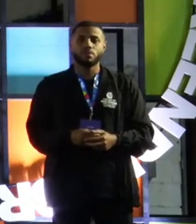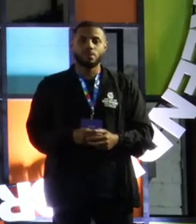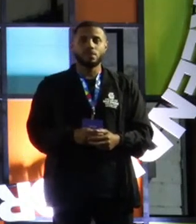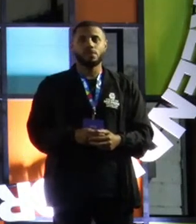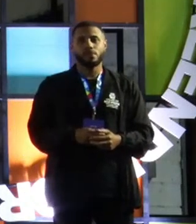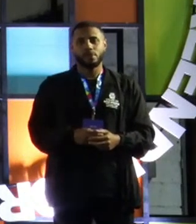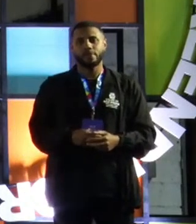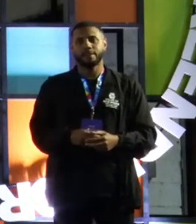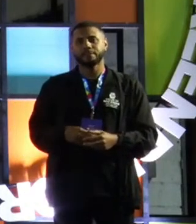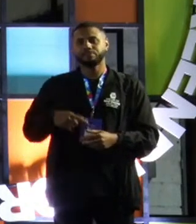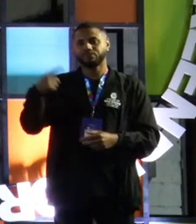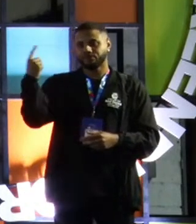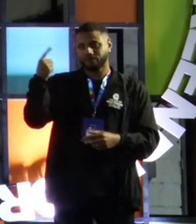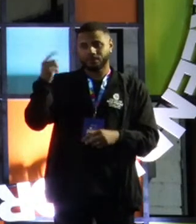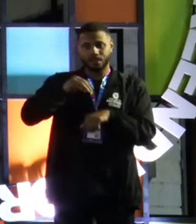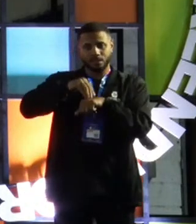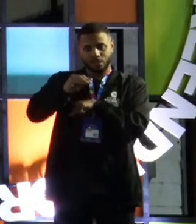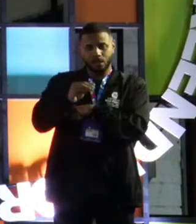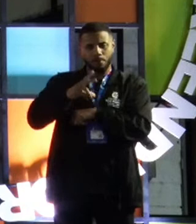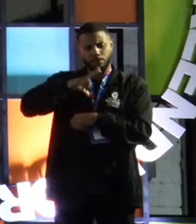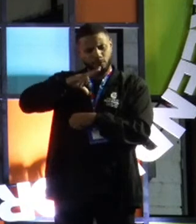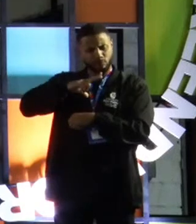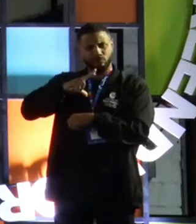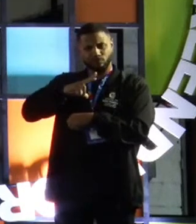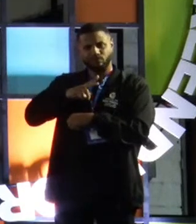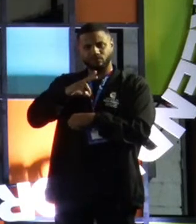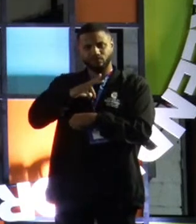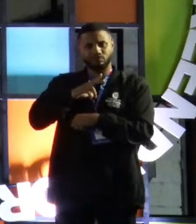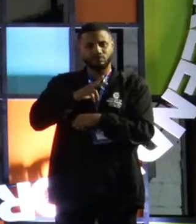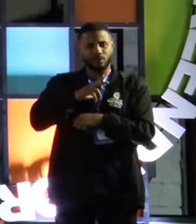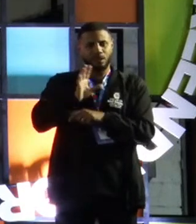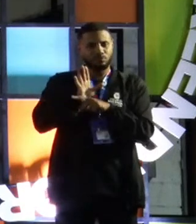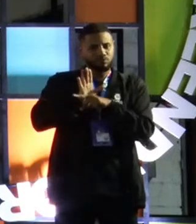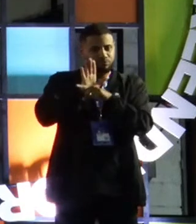Acho que a primeira dica, e ela é muito pessoal,